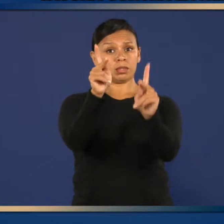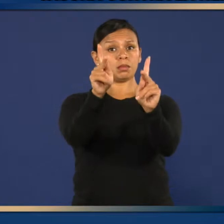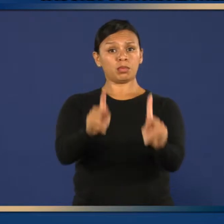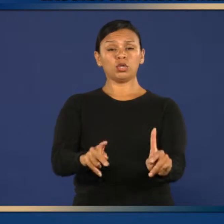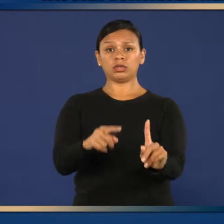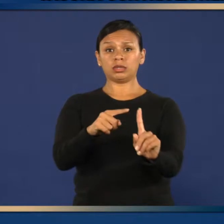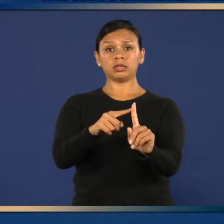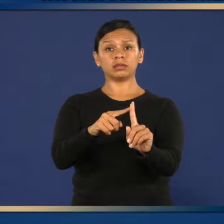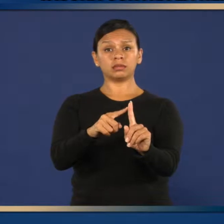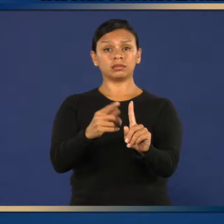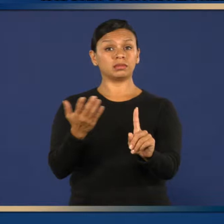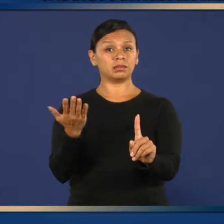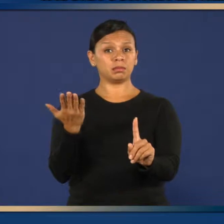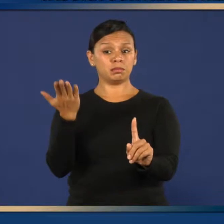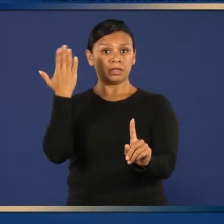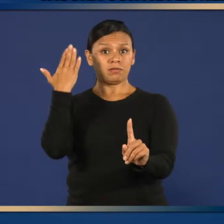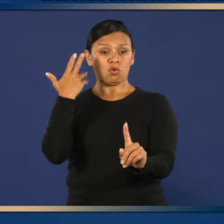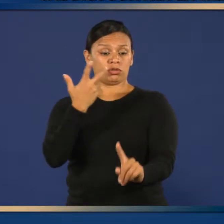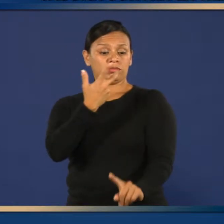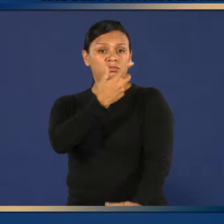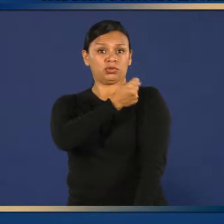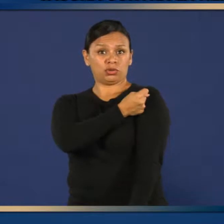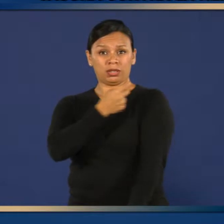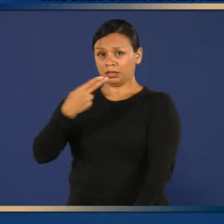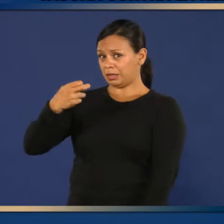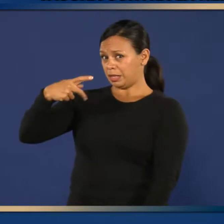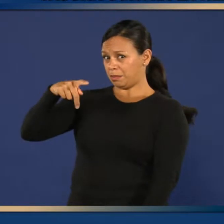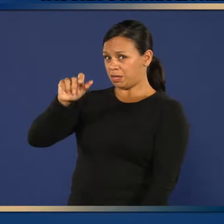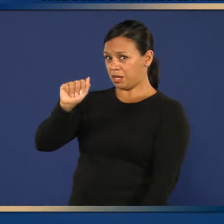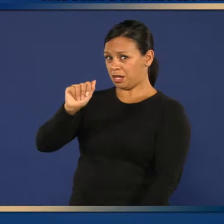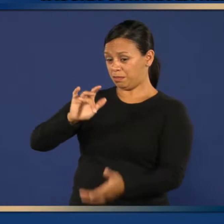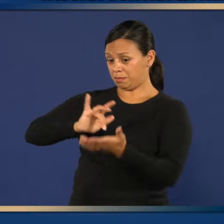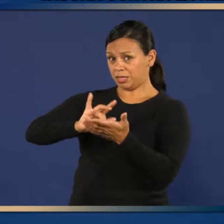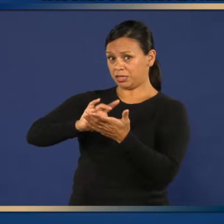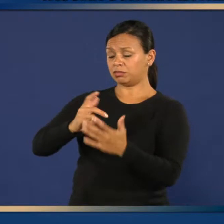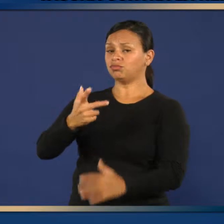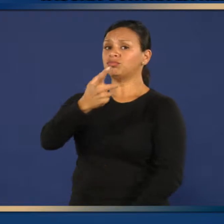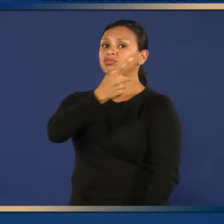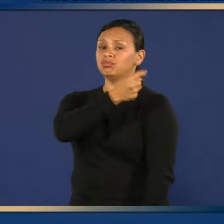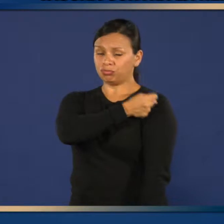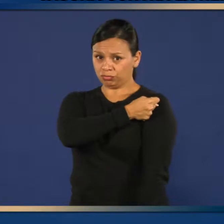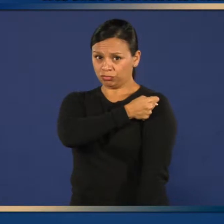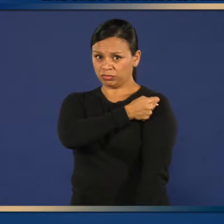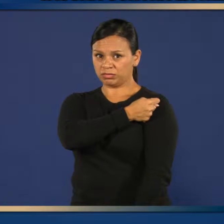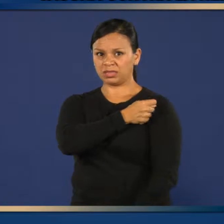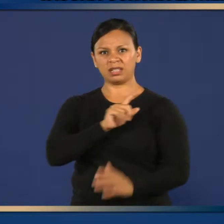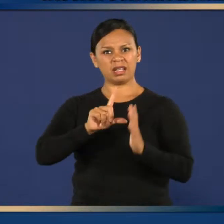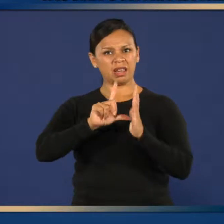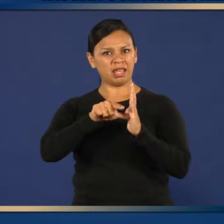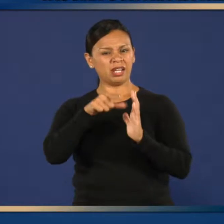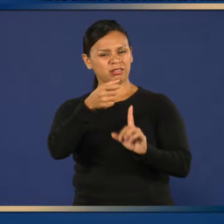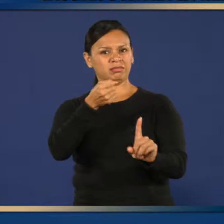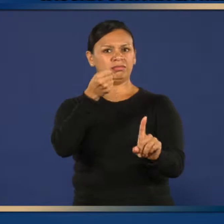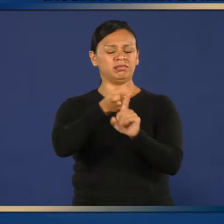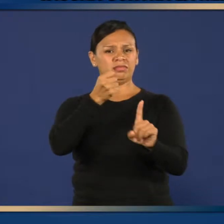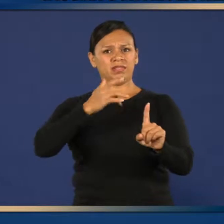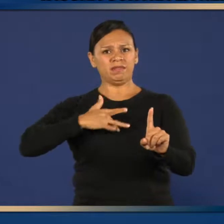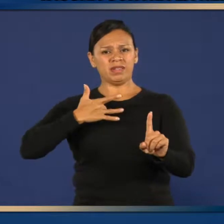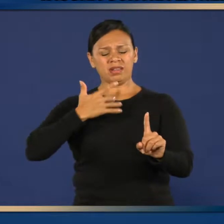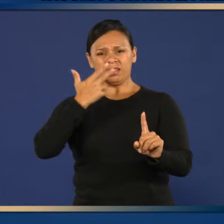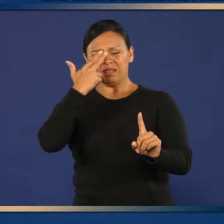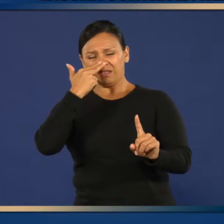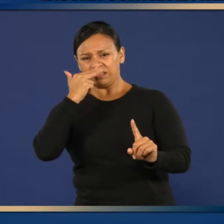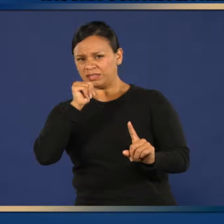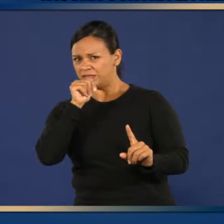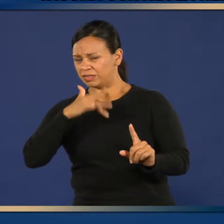y las personas que alguna vez hayan tenido una reacción alérgica grave que ponga un peligro la